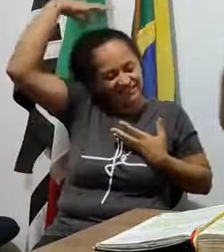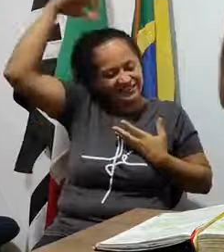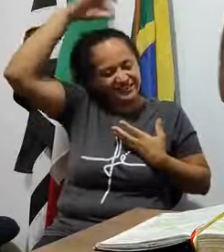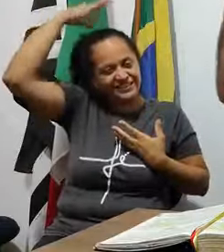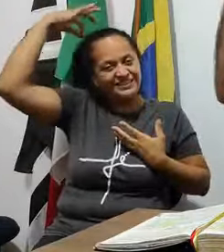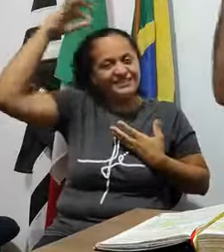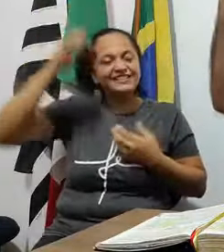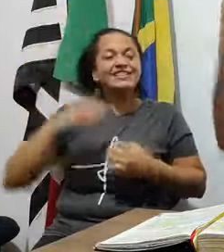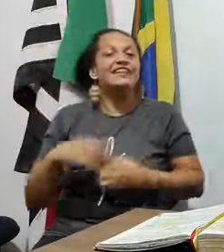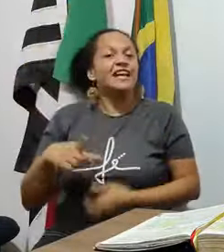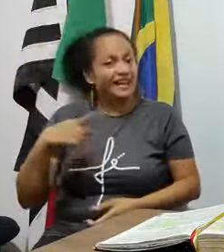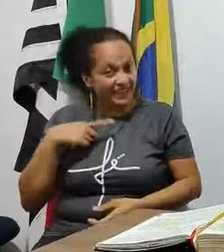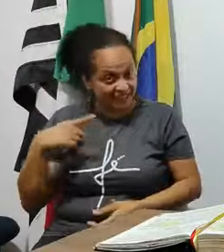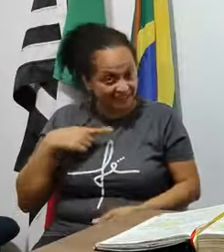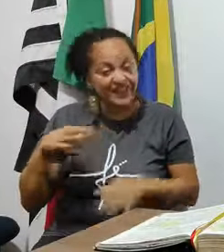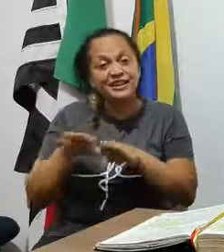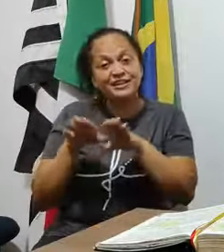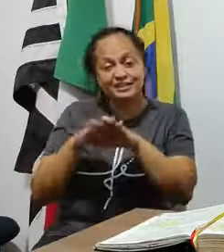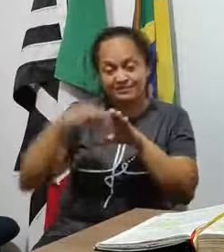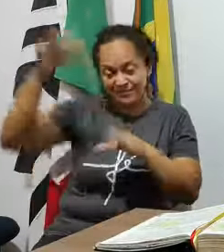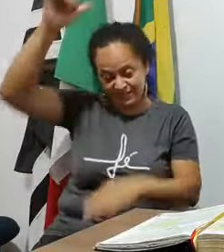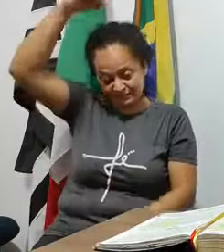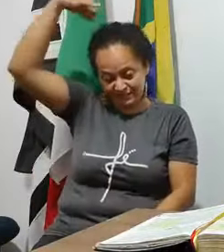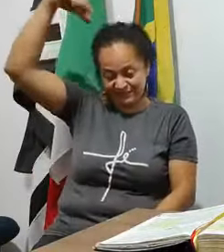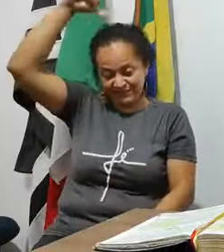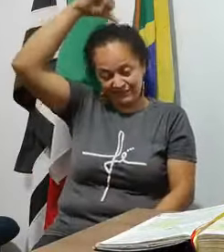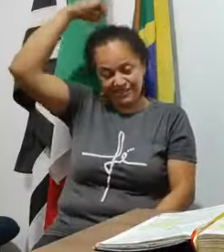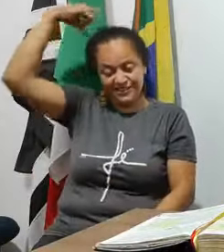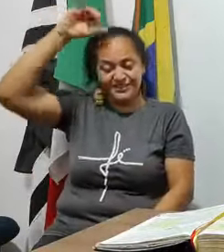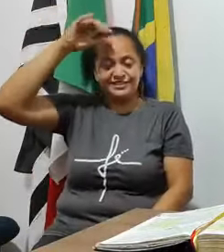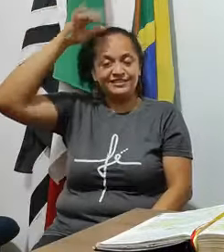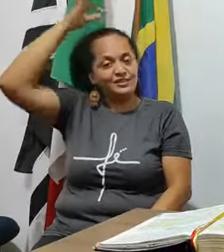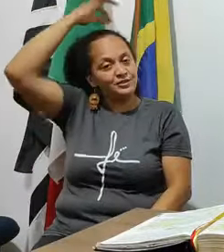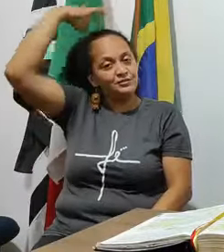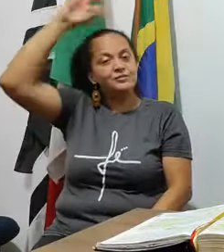e receber a unção do Espírito, que quebra todo jugo.